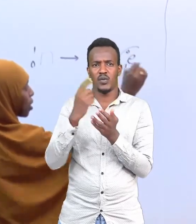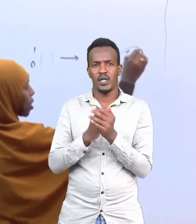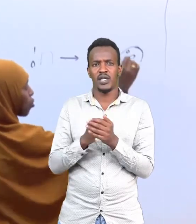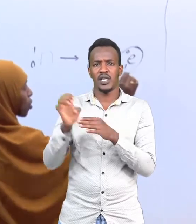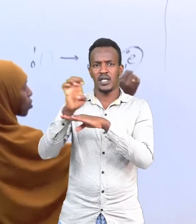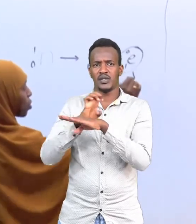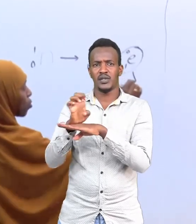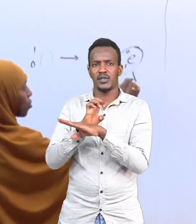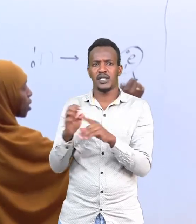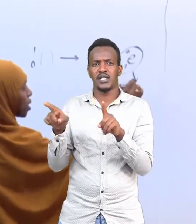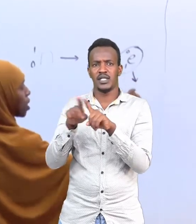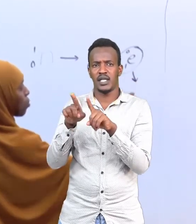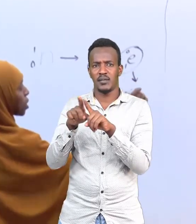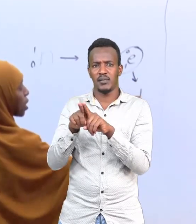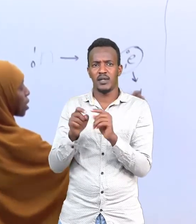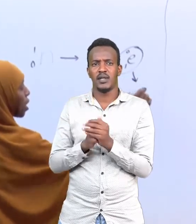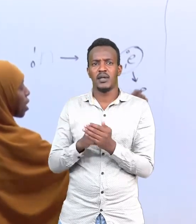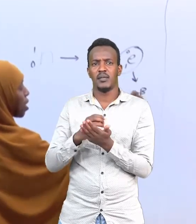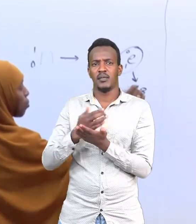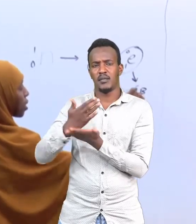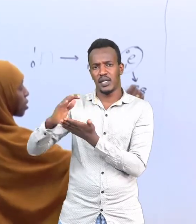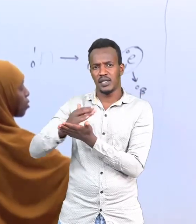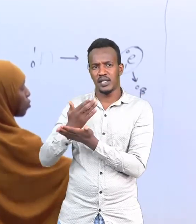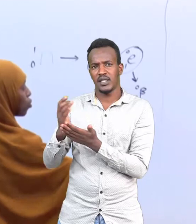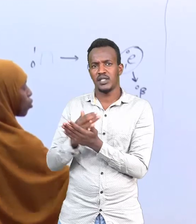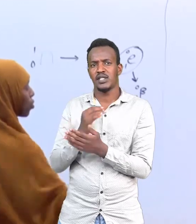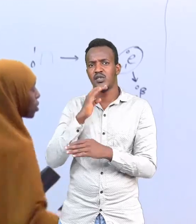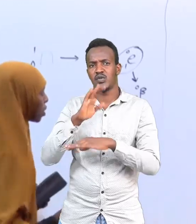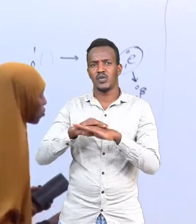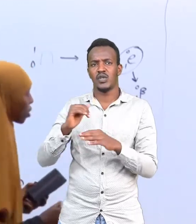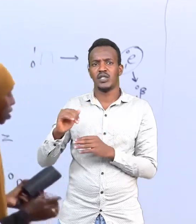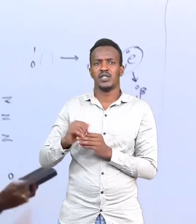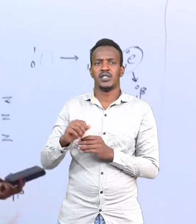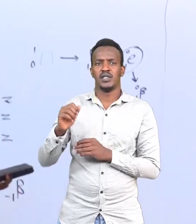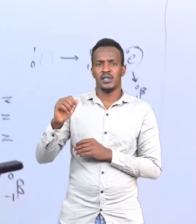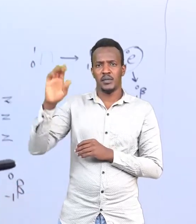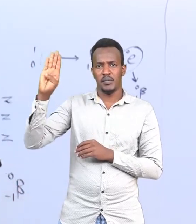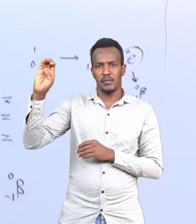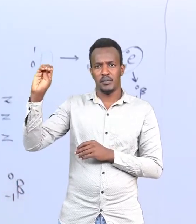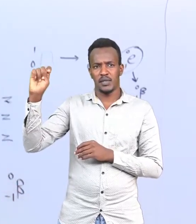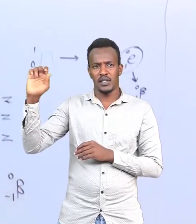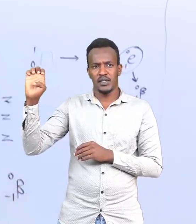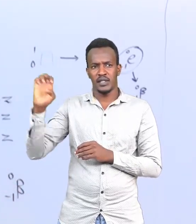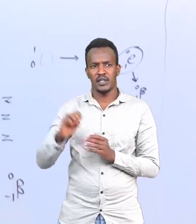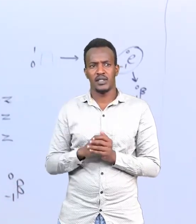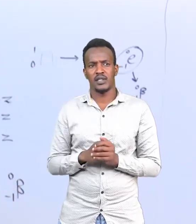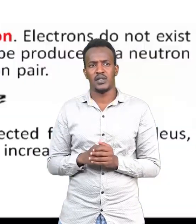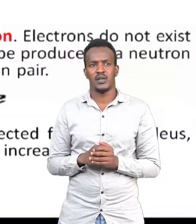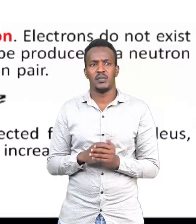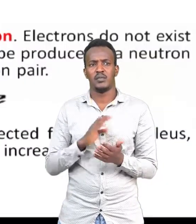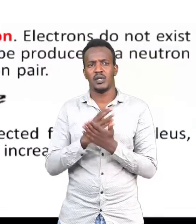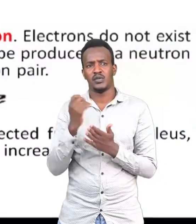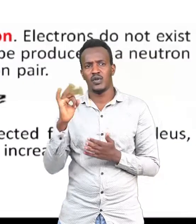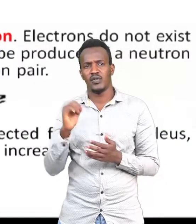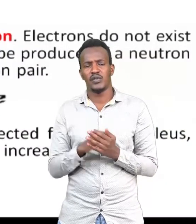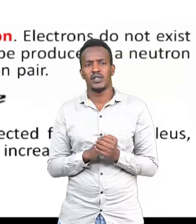magac yahay oo markaasi waxa uu la mid yahay particle-kii ahaa beta oo 0 iyo markaasi negative 1 ah waxaynu soo nidhi qaybta markaasi